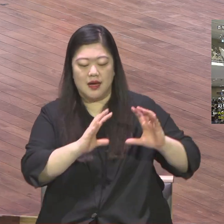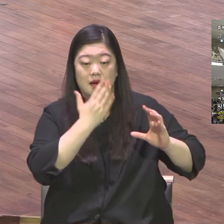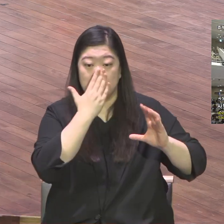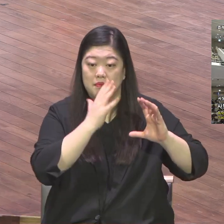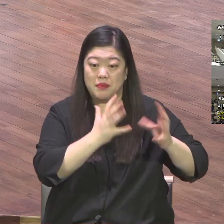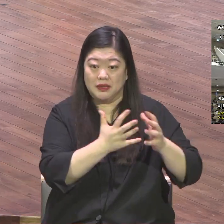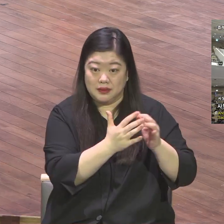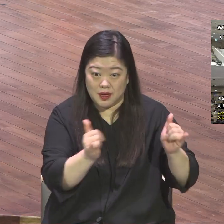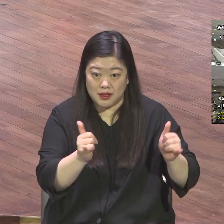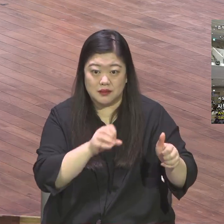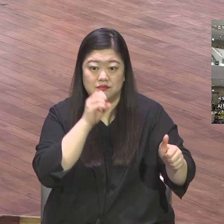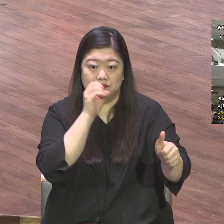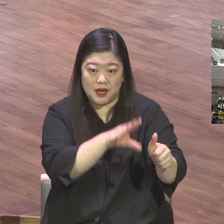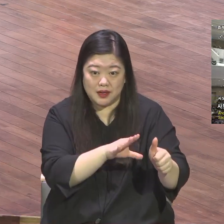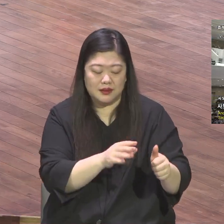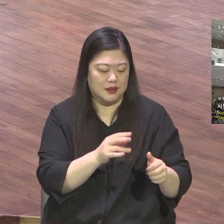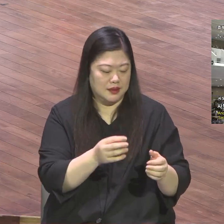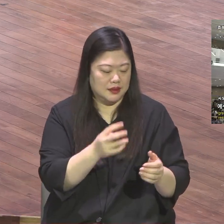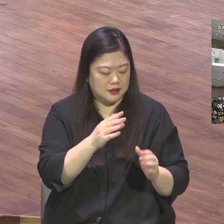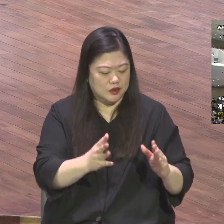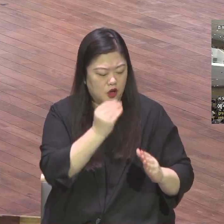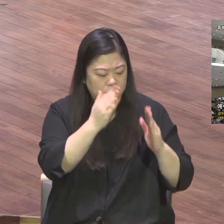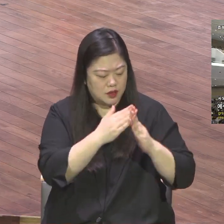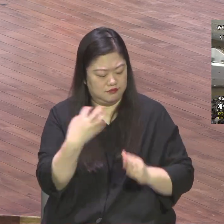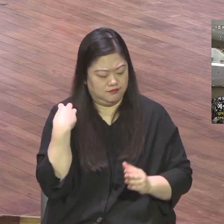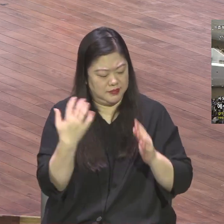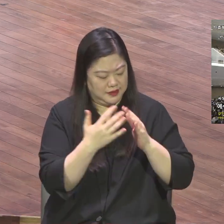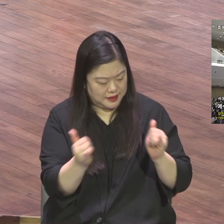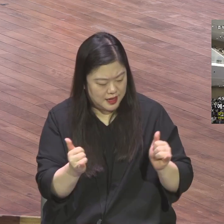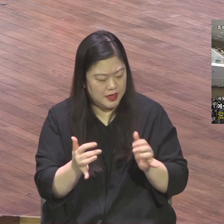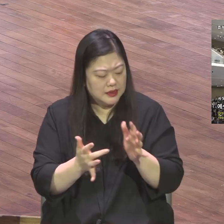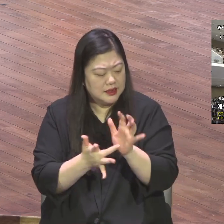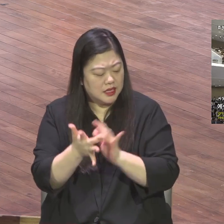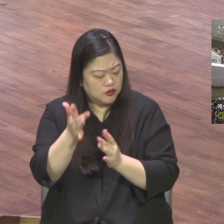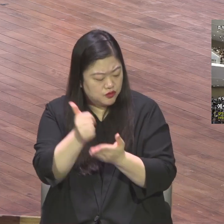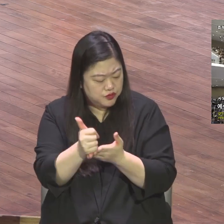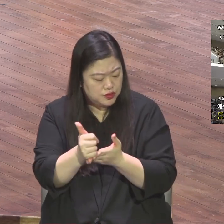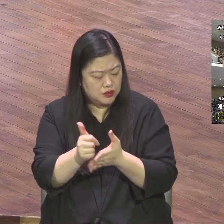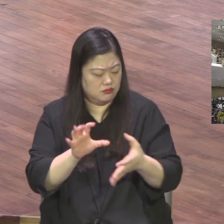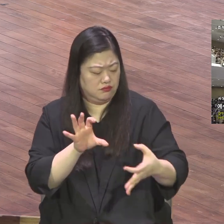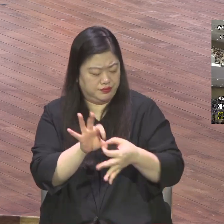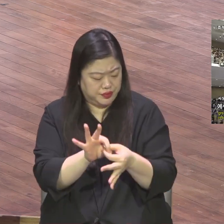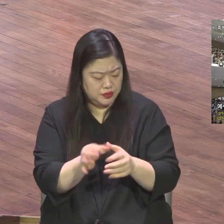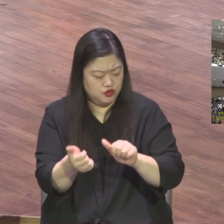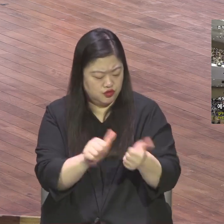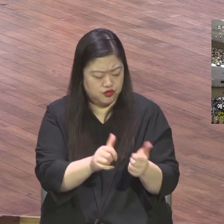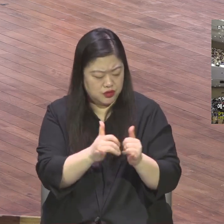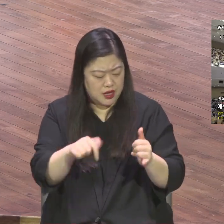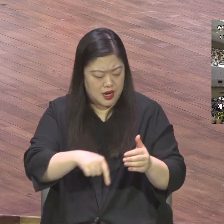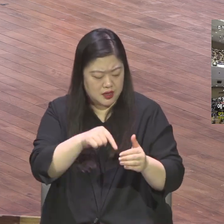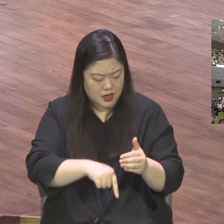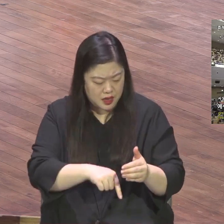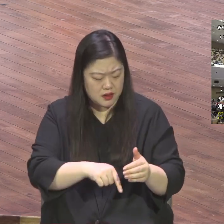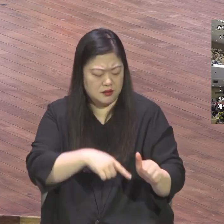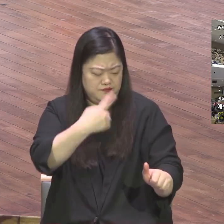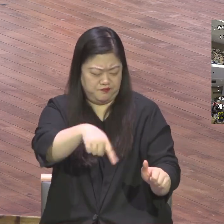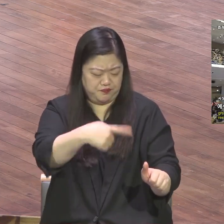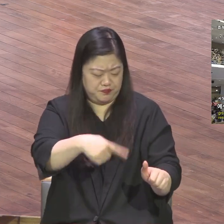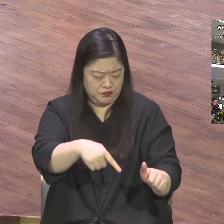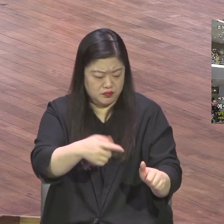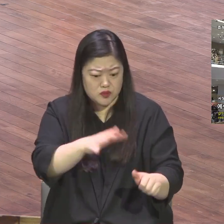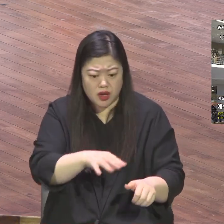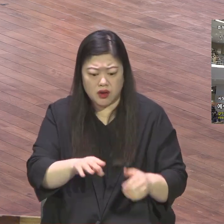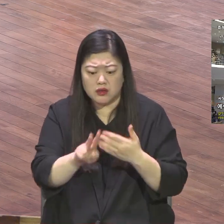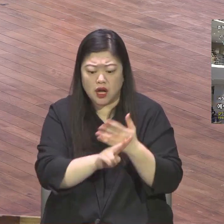제사장들과 성전 맡은 자들과 사두개인들이 이르러 예수 안에 죽은 자의 부활이 있다고 백성을 가르치고